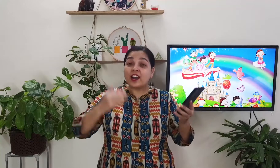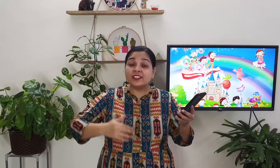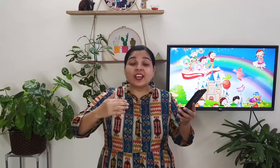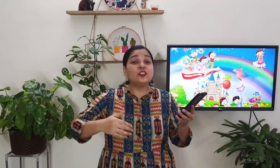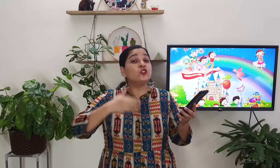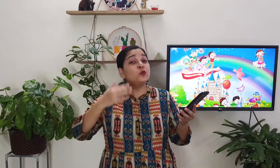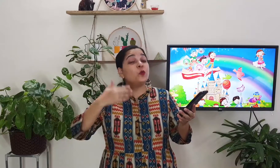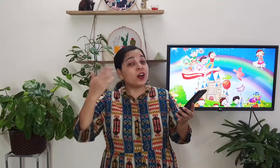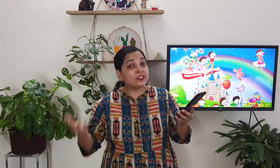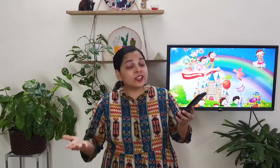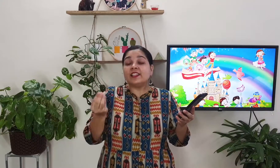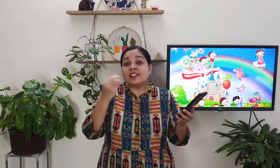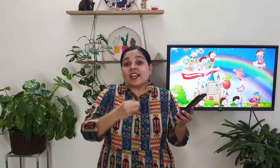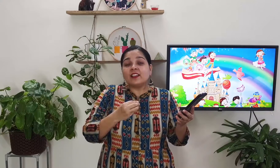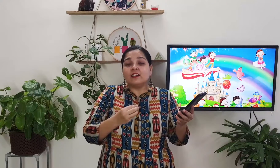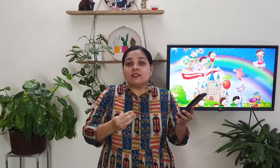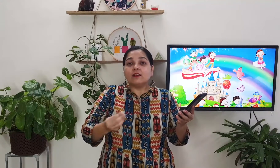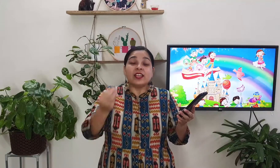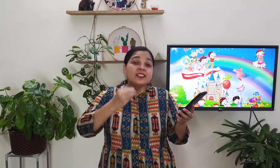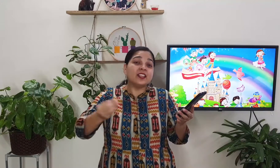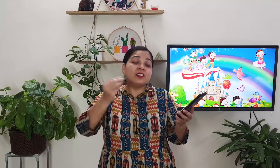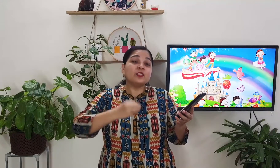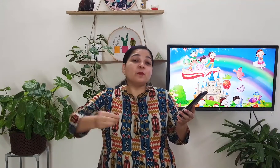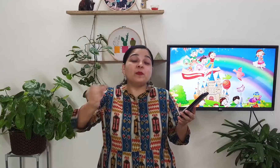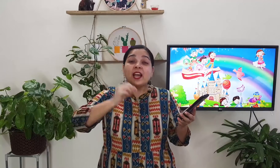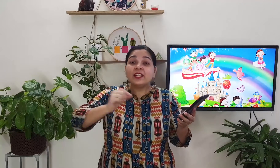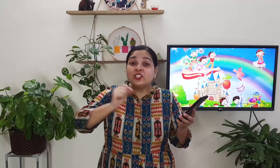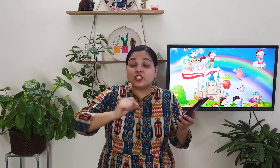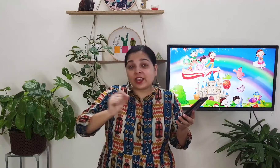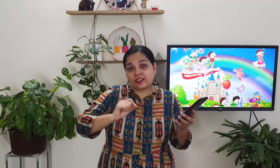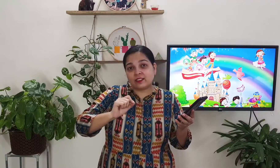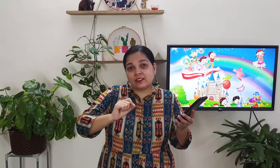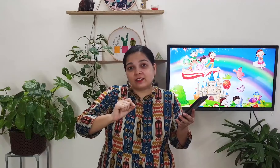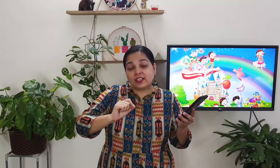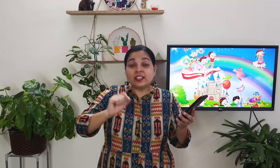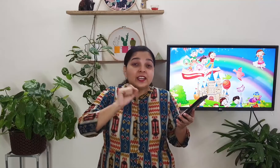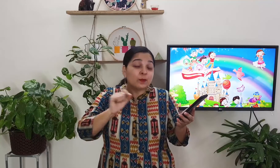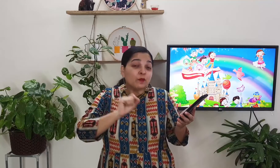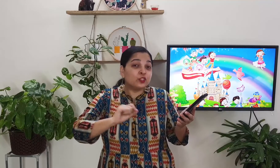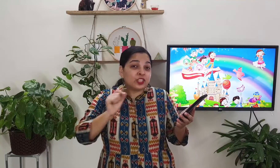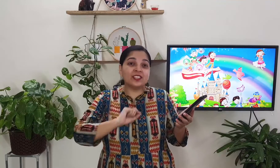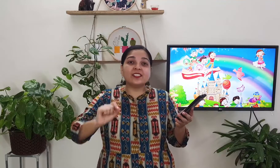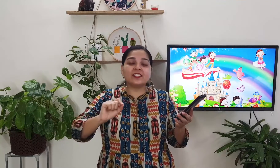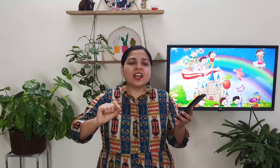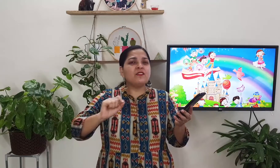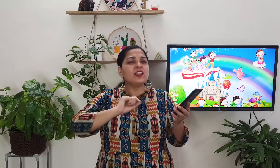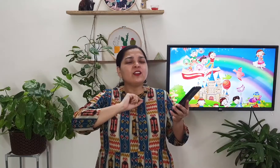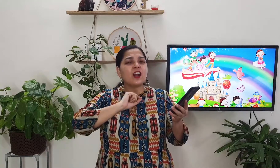16:23-24 வசனங்களை படிப்போம். அது அந்த நாளில் என்று கூறுகிறது. இது இயேசு சொல்கிறார். இயேசு